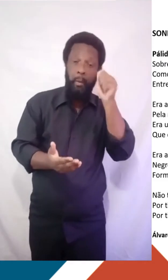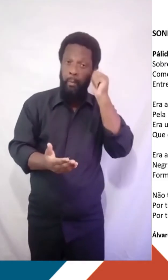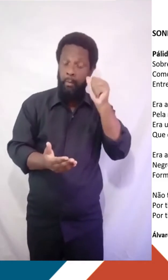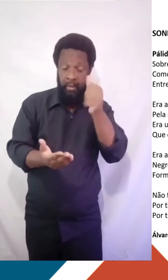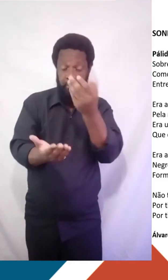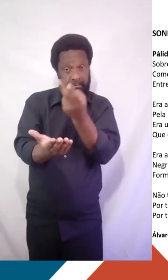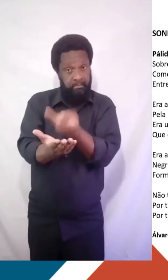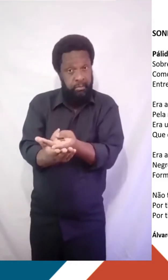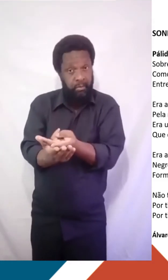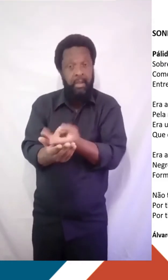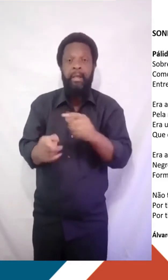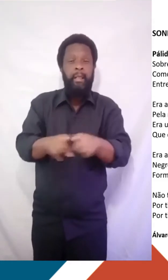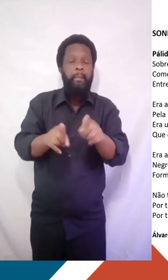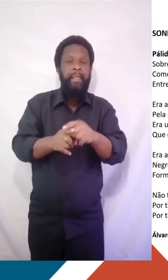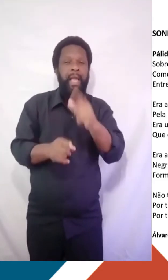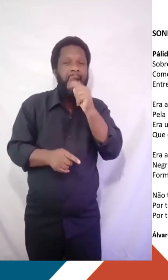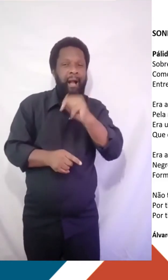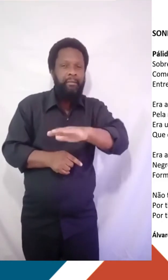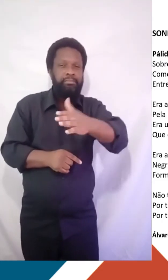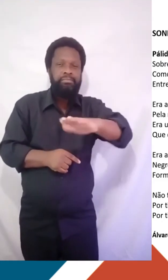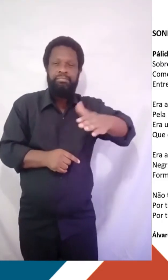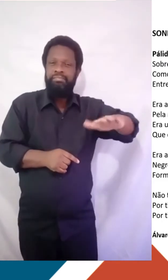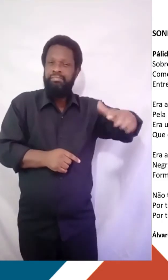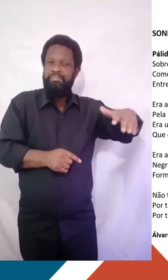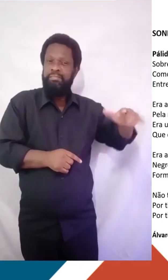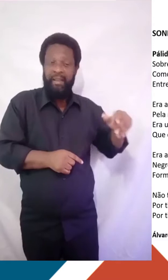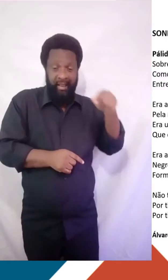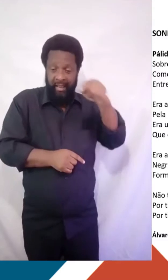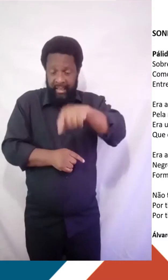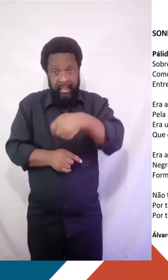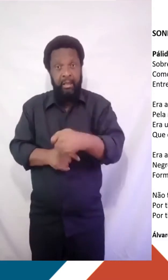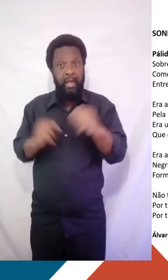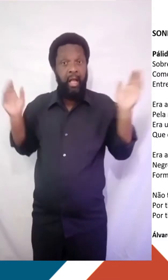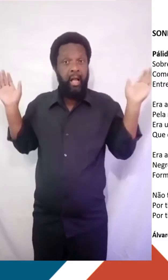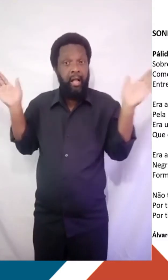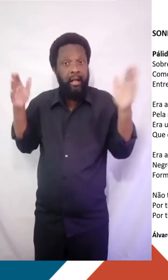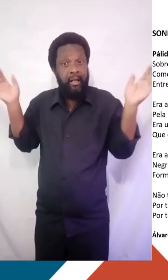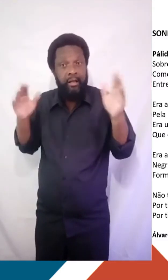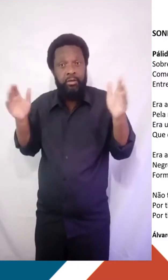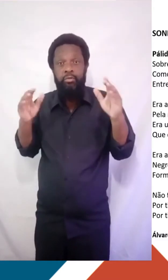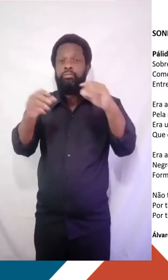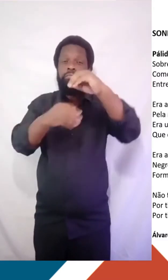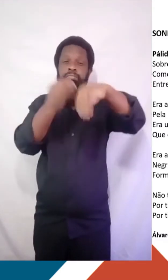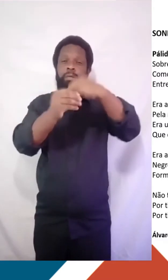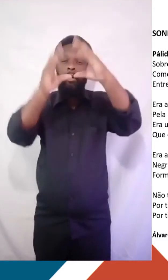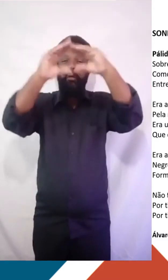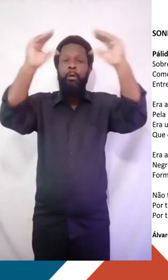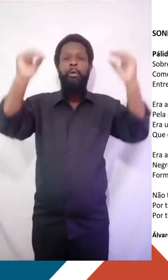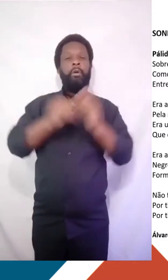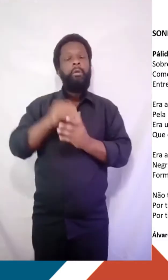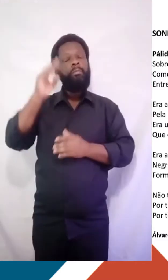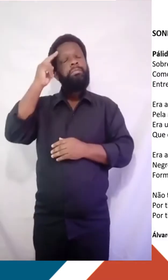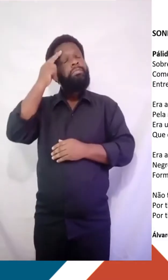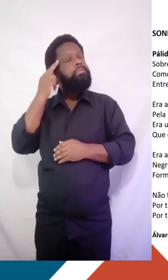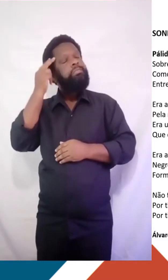na escuma fria, pela maré das águas embalada. Era um anjo entre nuvens da alvorada, que em sonhos se banhava e